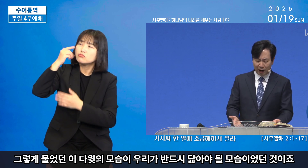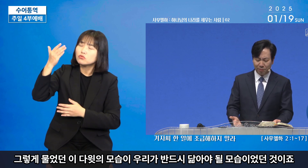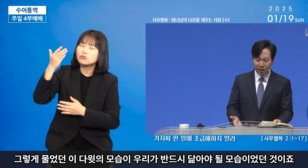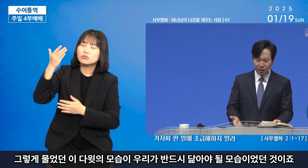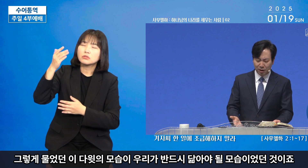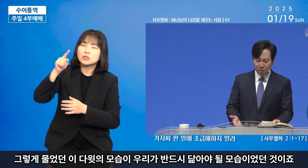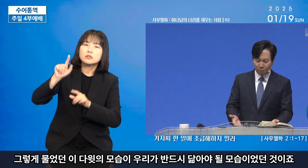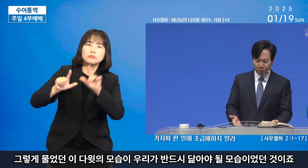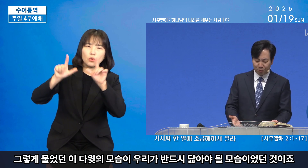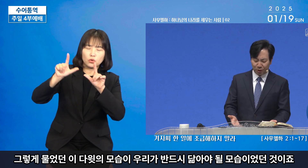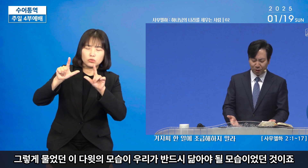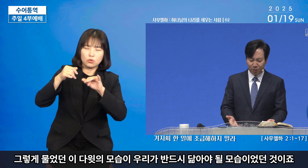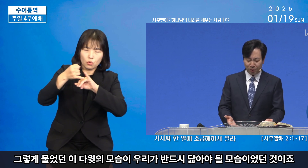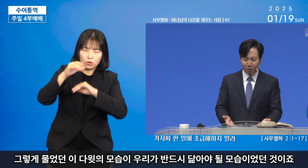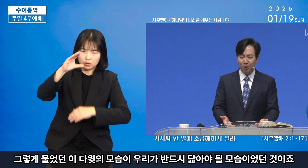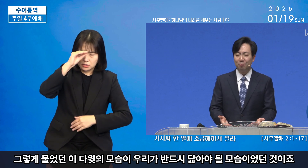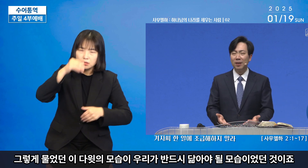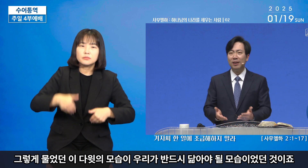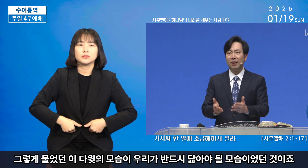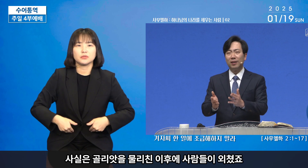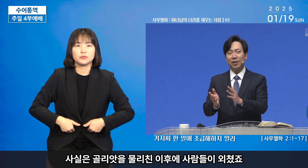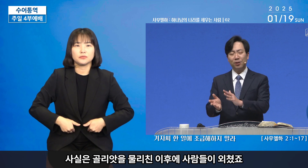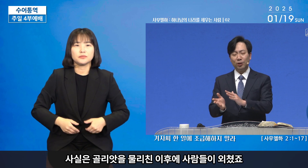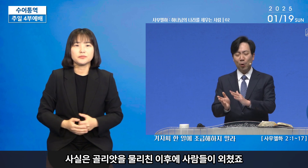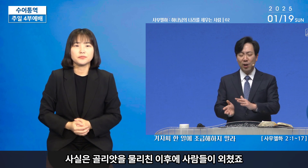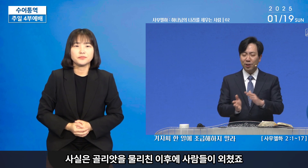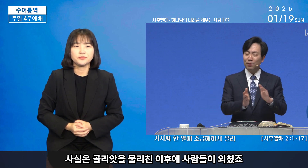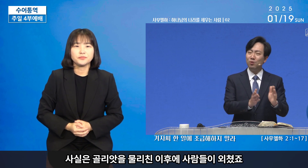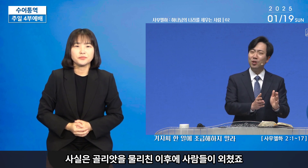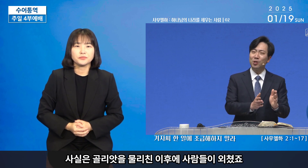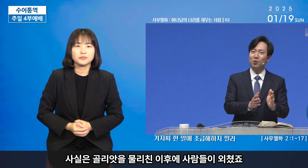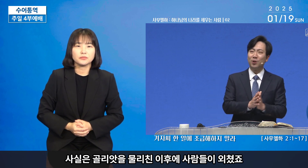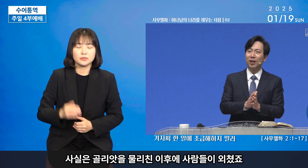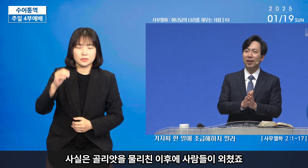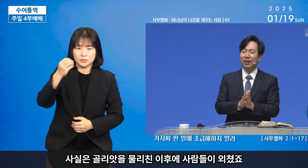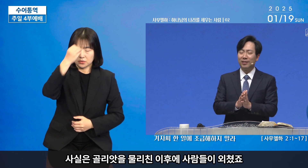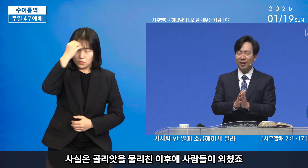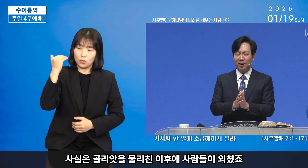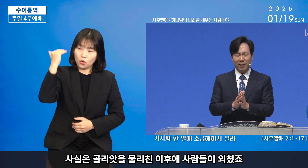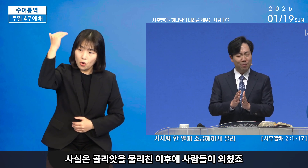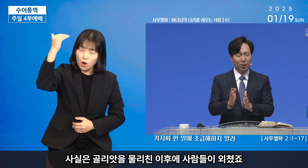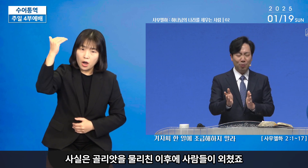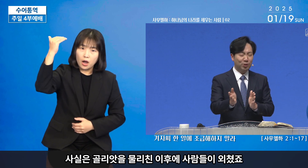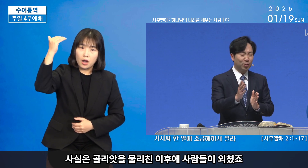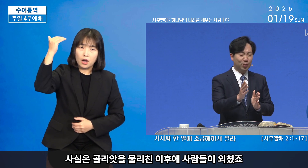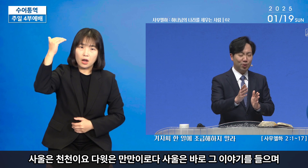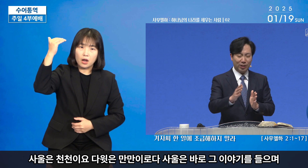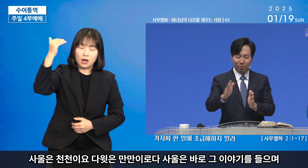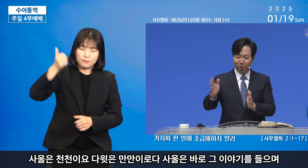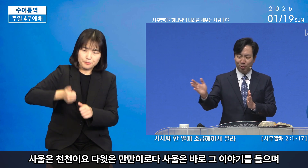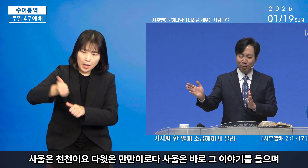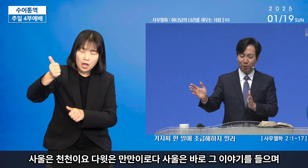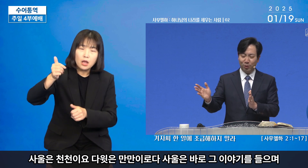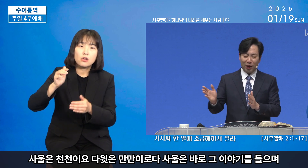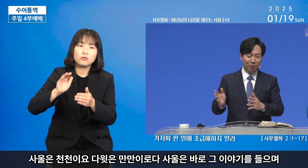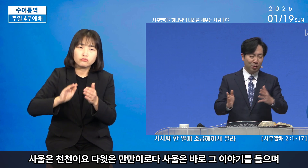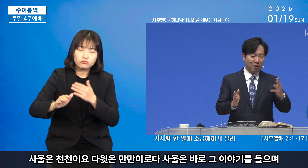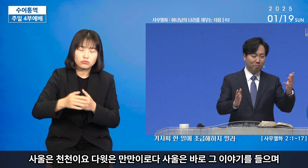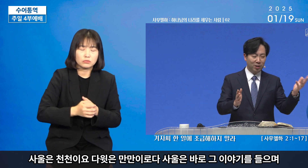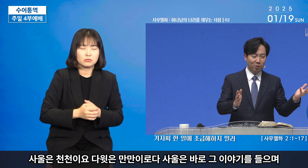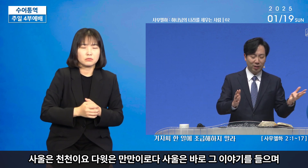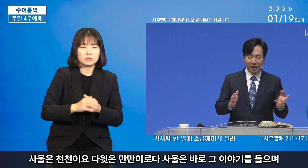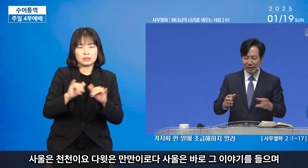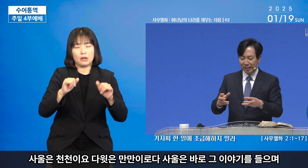닮아야 될 모습이었던 것이죠. 사실은 골리앗을 물리친 이후에 사람들이 외쳤죠. 사울은 천천히요,